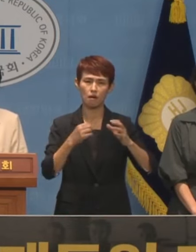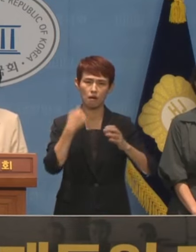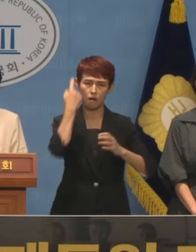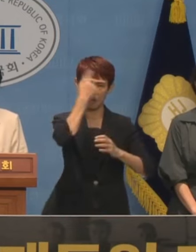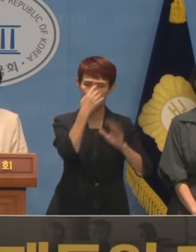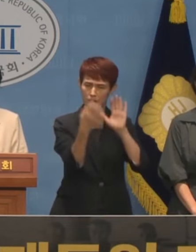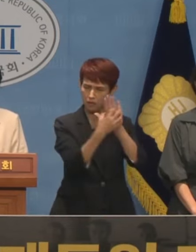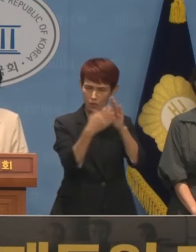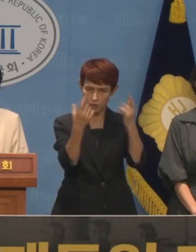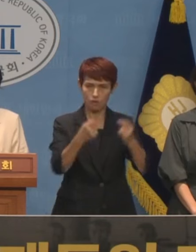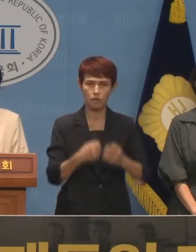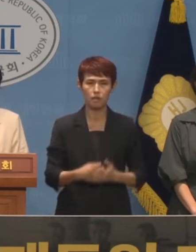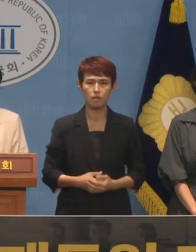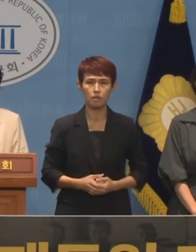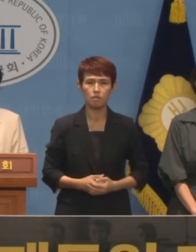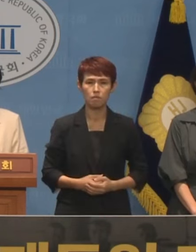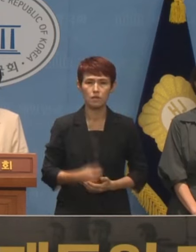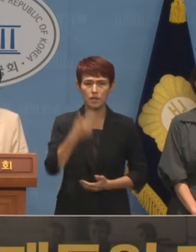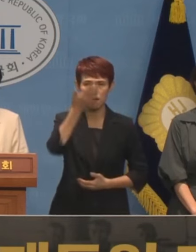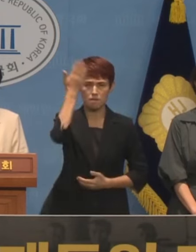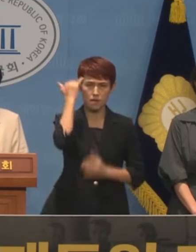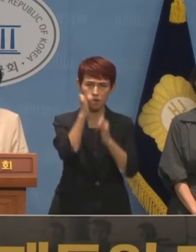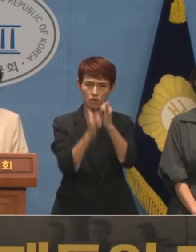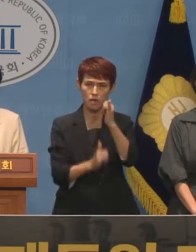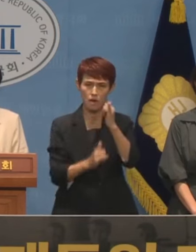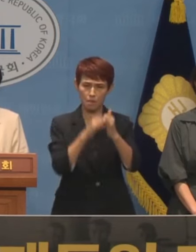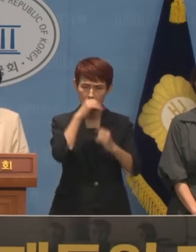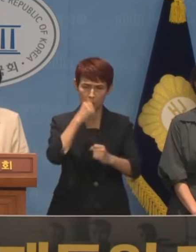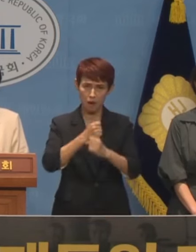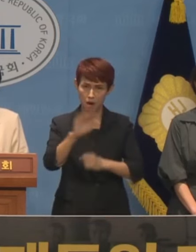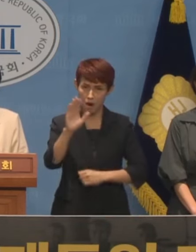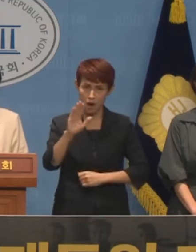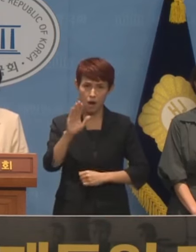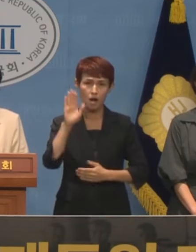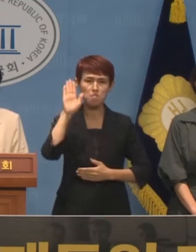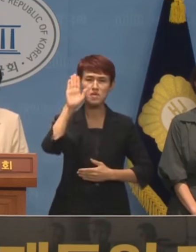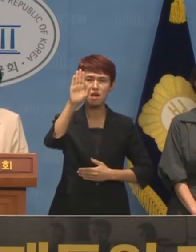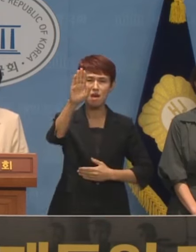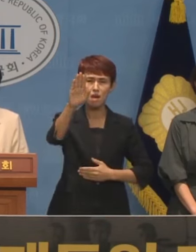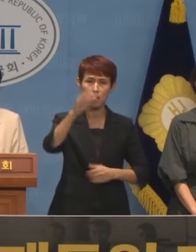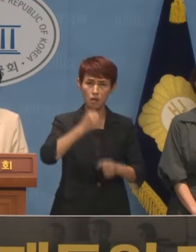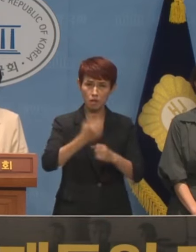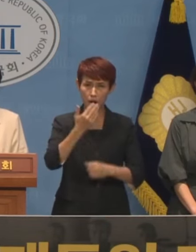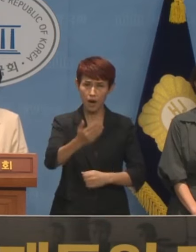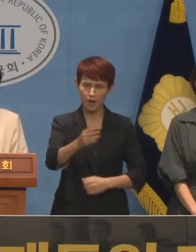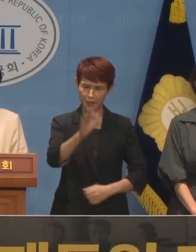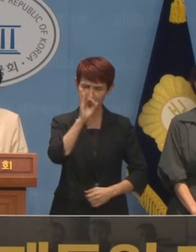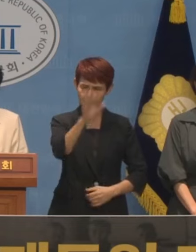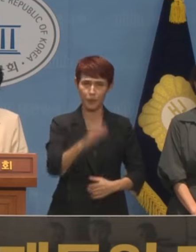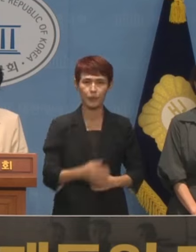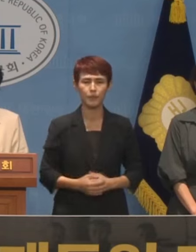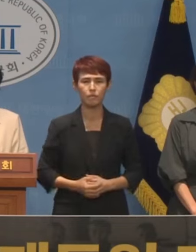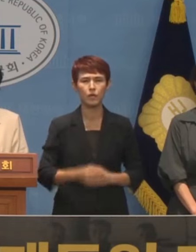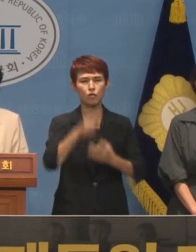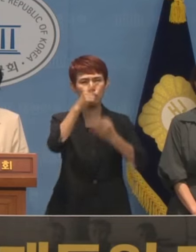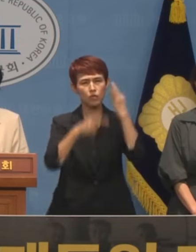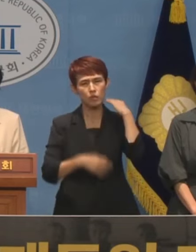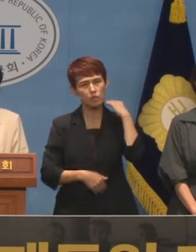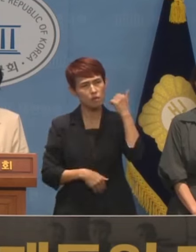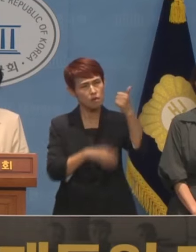것입니다 과거를 바로 잡지 못한 채 어떻게 미래를 이야기할 수 있겠습니까 윤성열